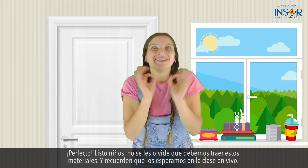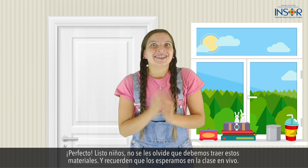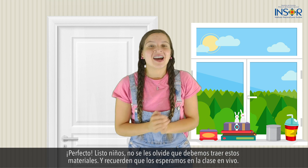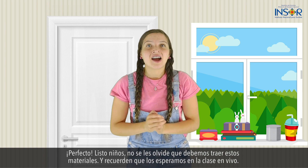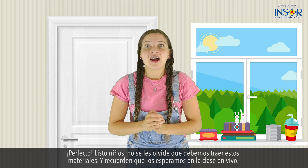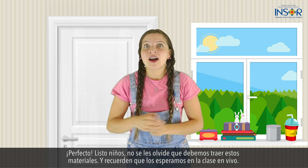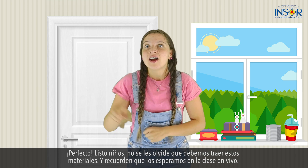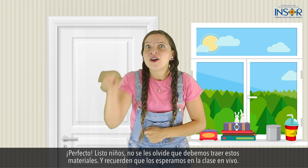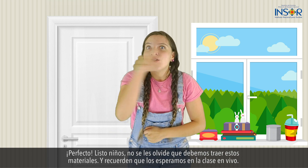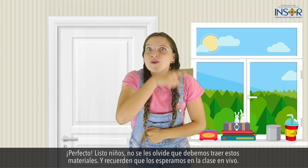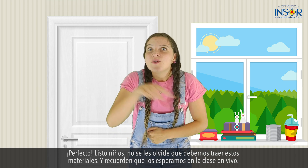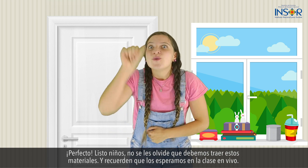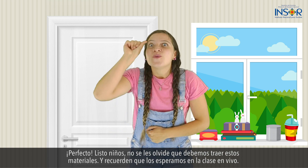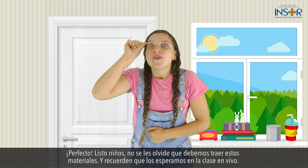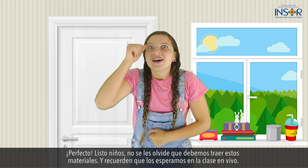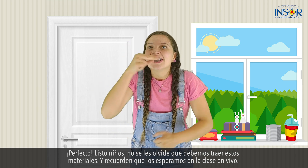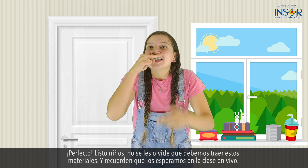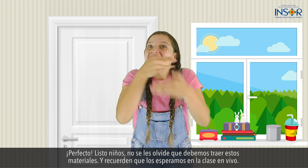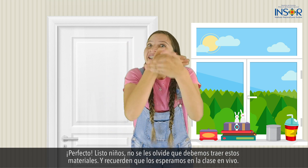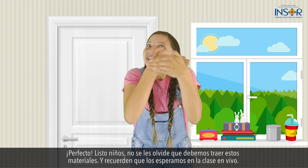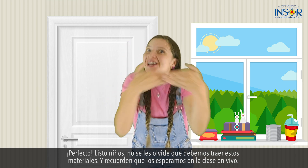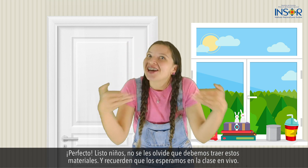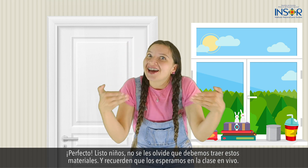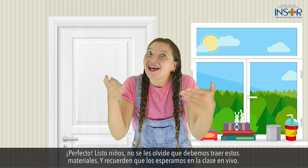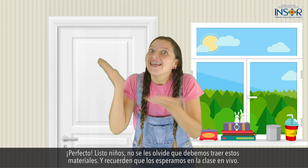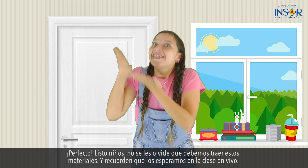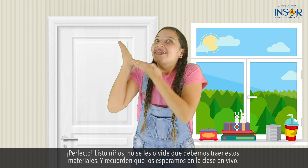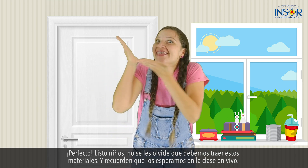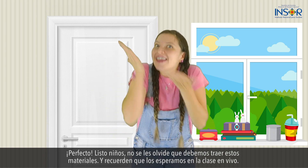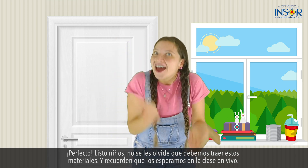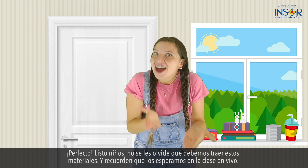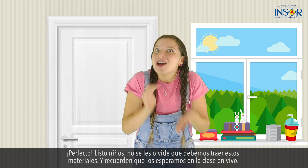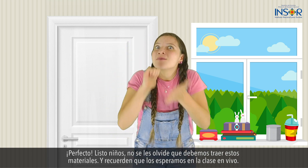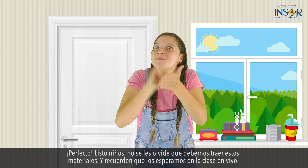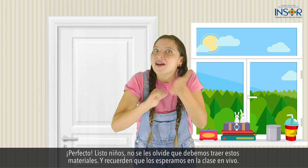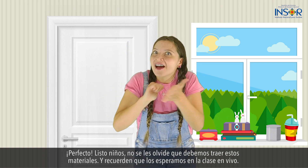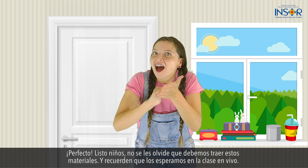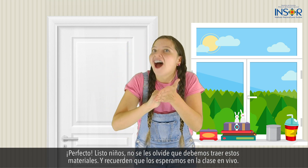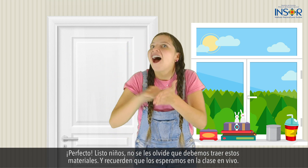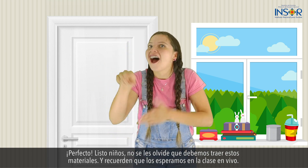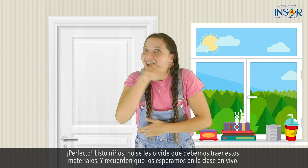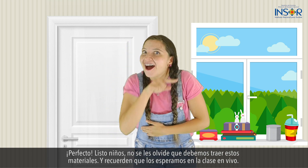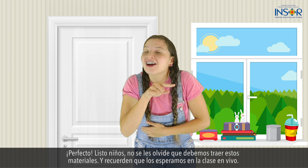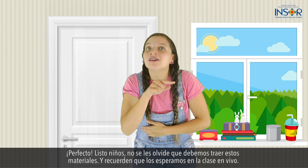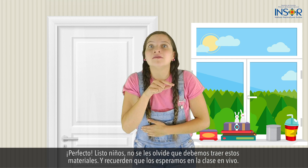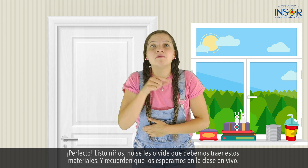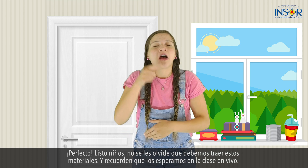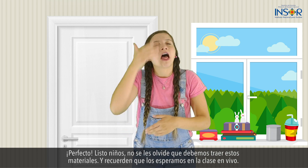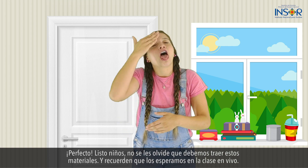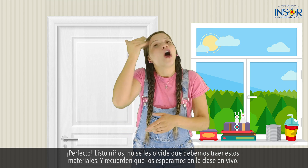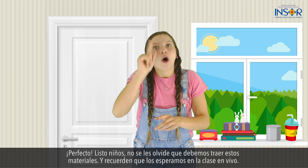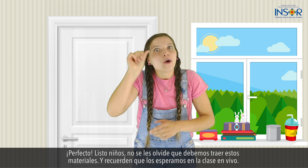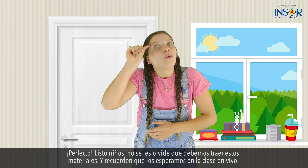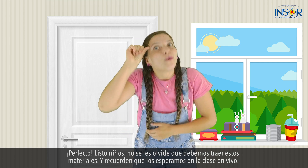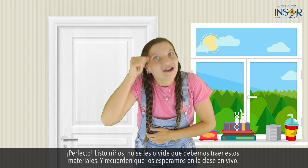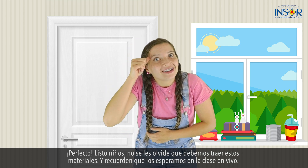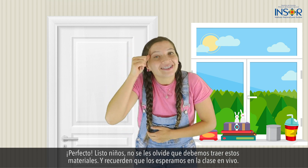¡Perfecto! ¡Listo niños! No se les olvide que debemos traer estos materiales. Y recuerden que los